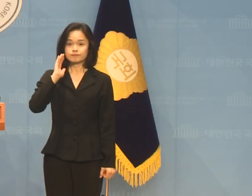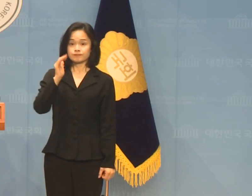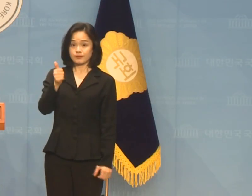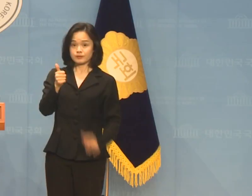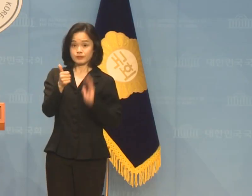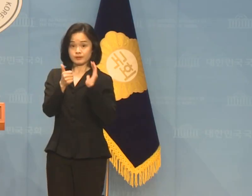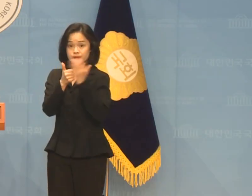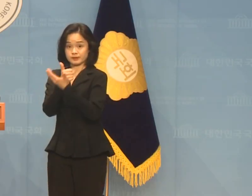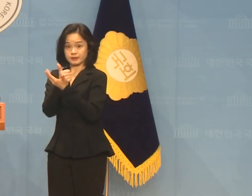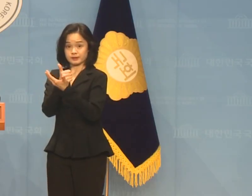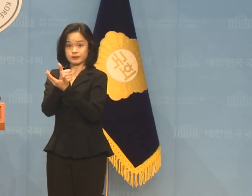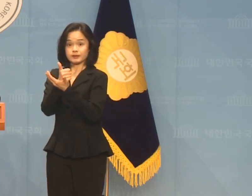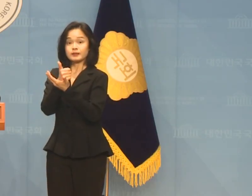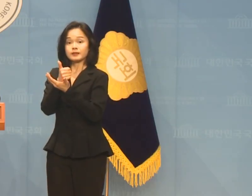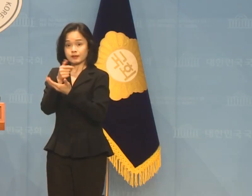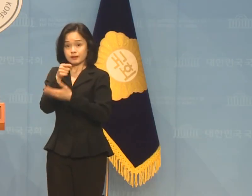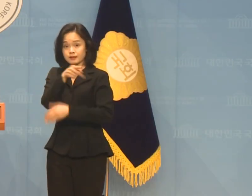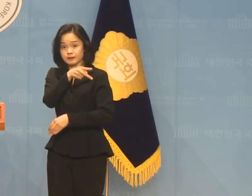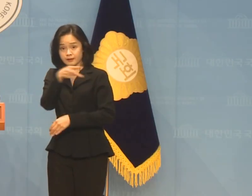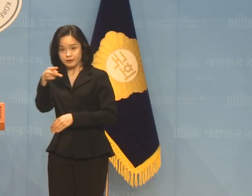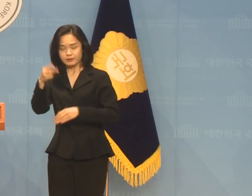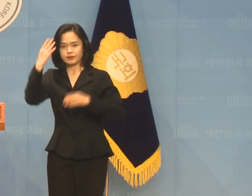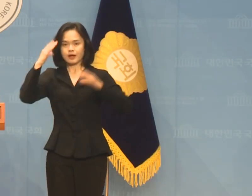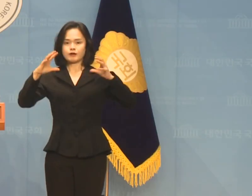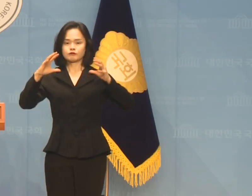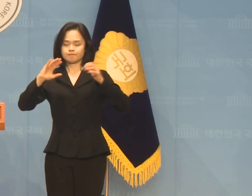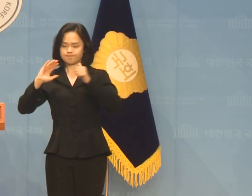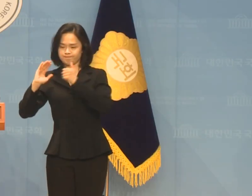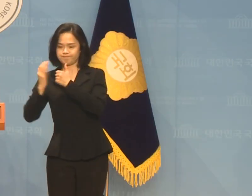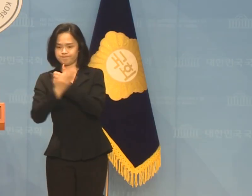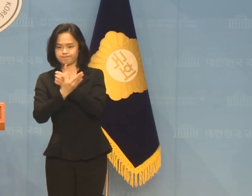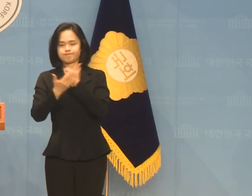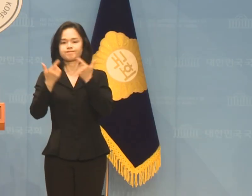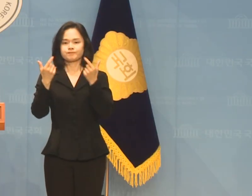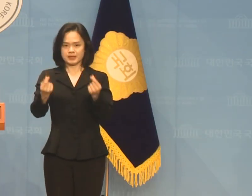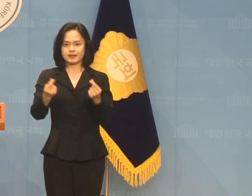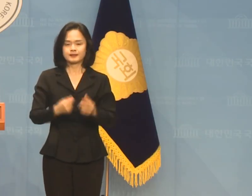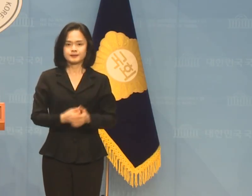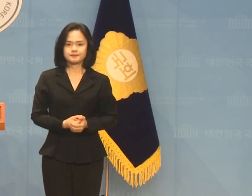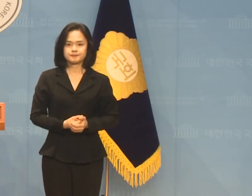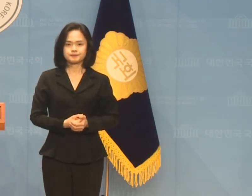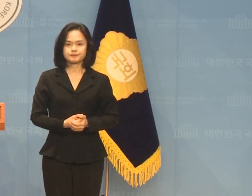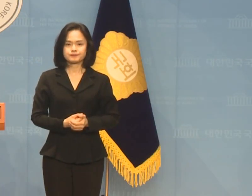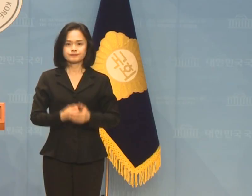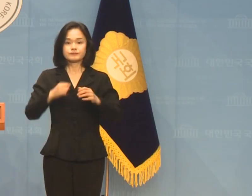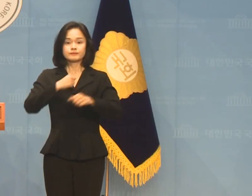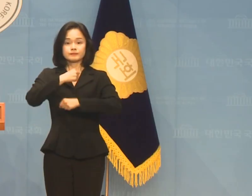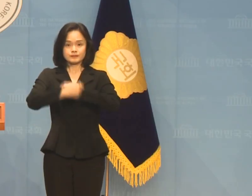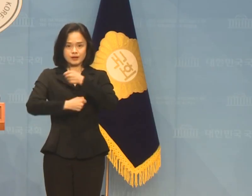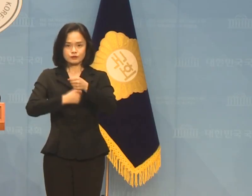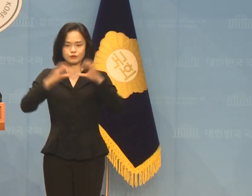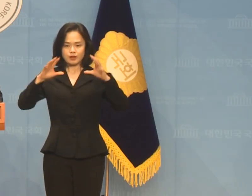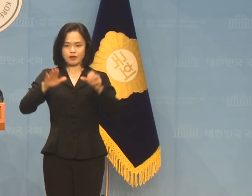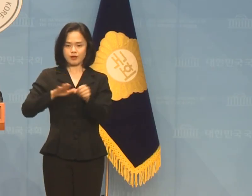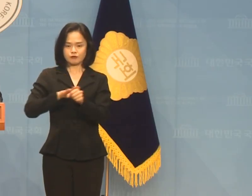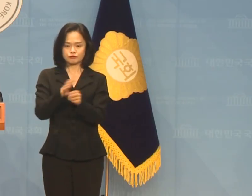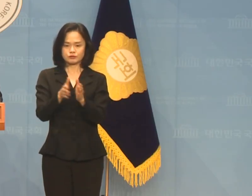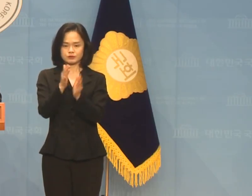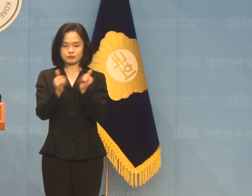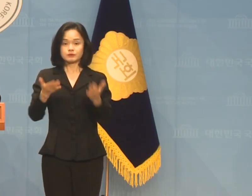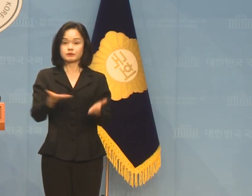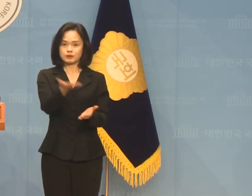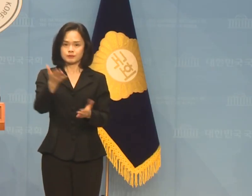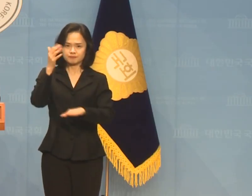것이 대한민국을 지키는 길입니다. 자유애국 시민 여러분, 끝까지